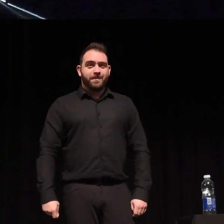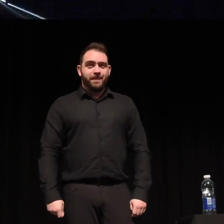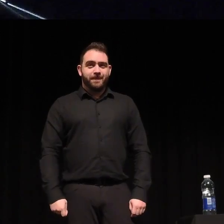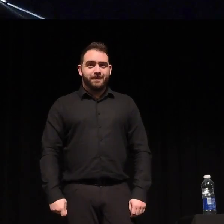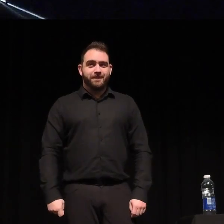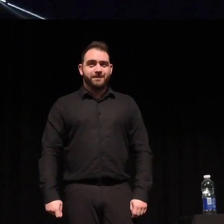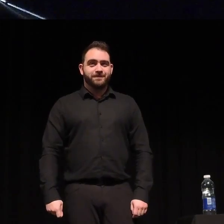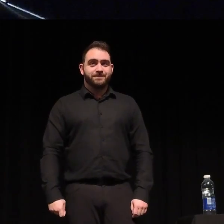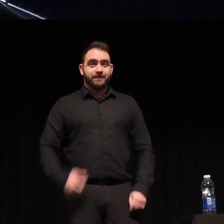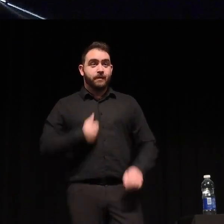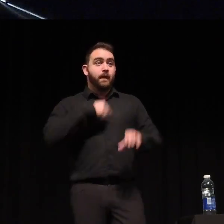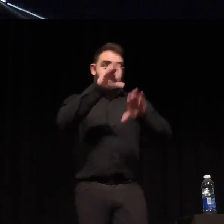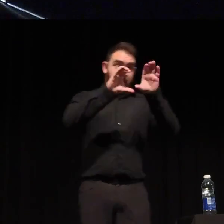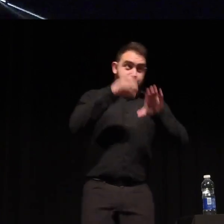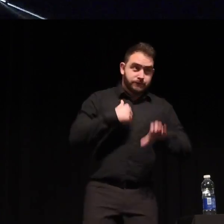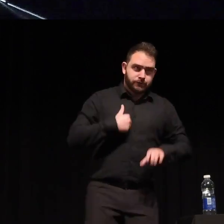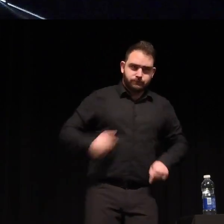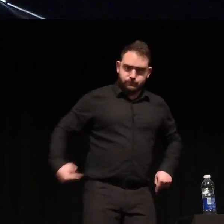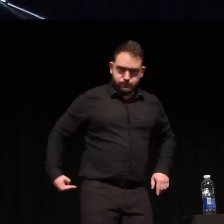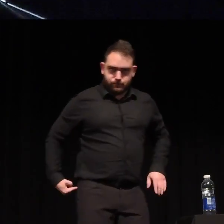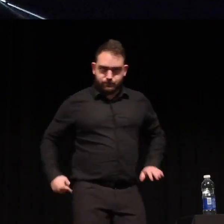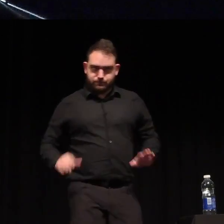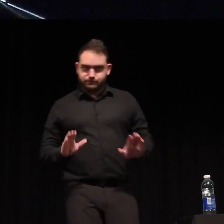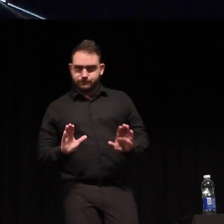Mes fesses.